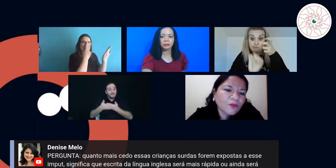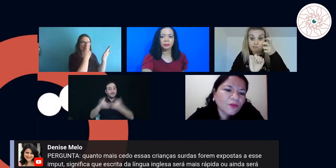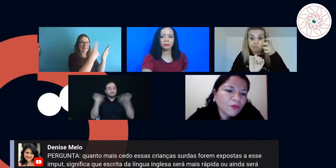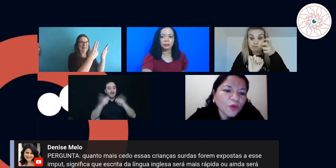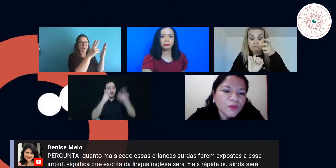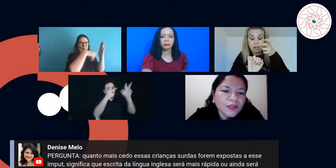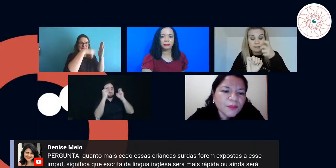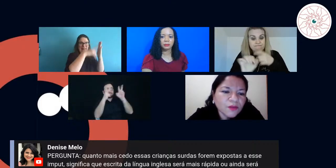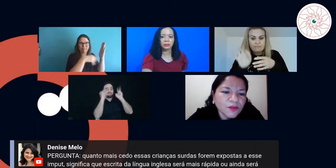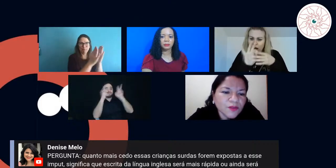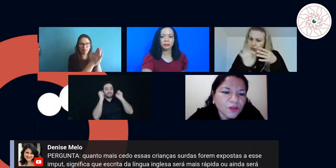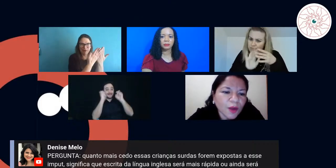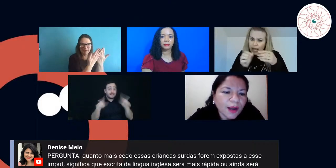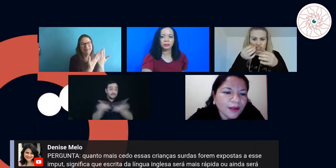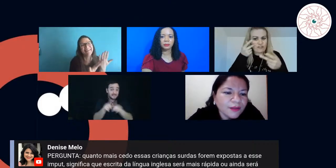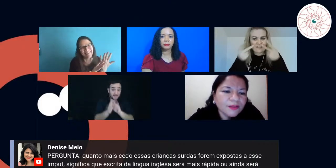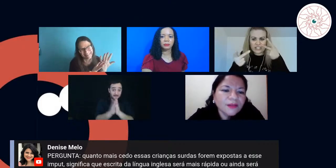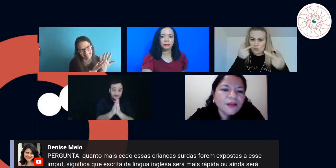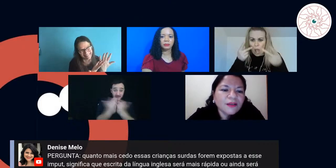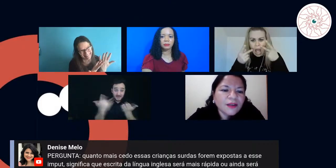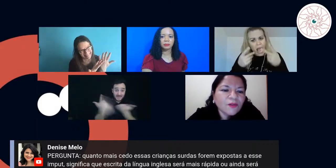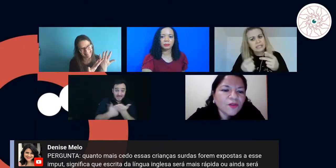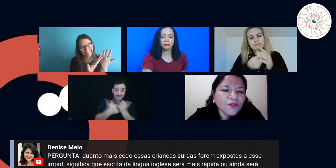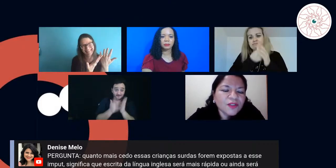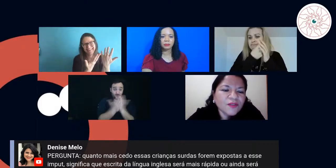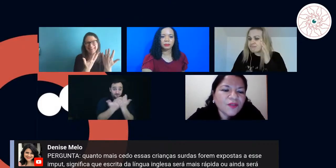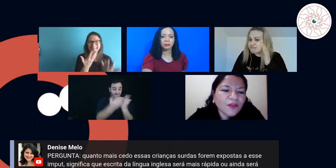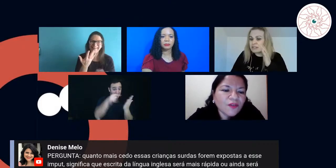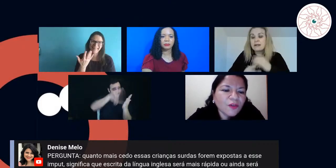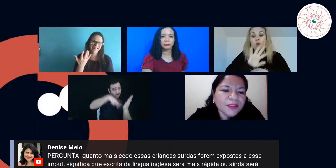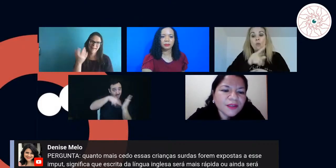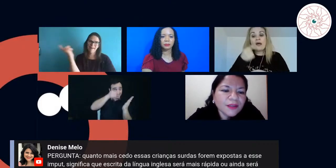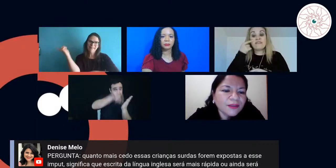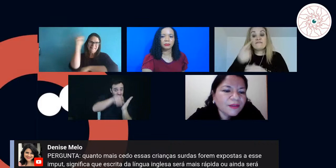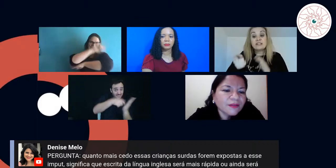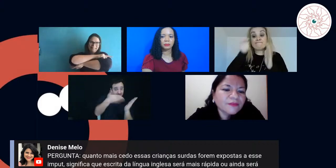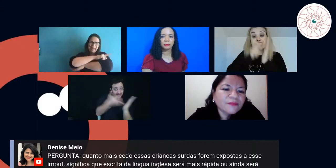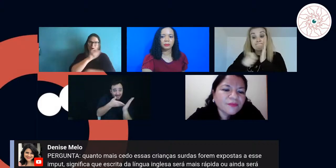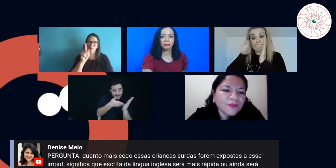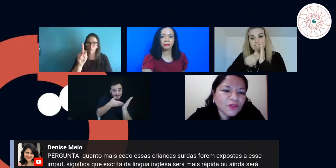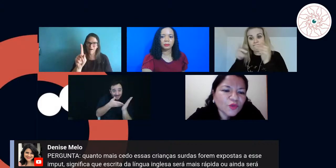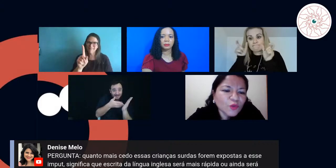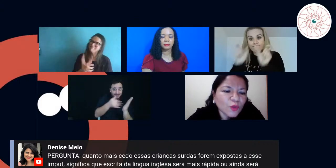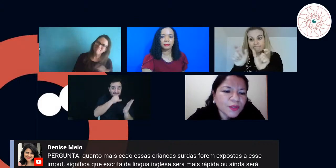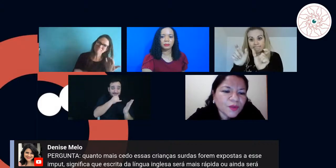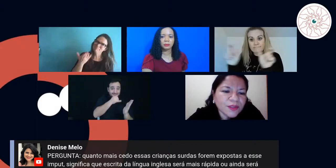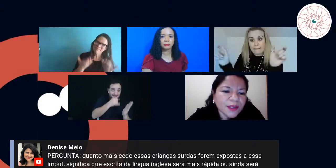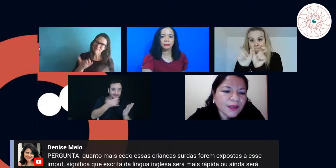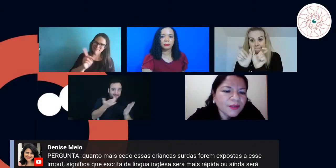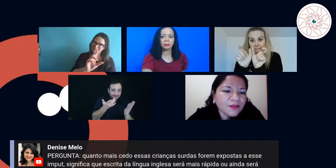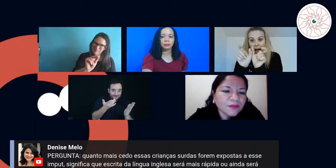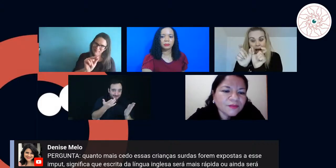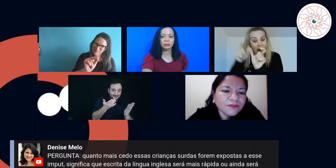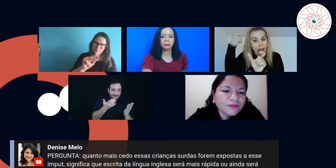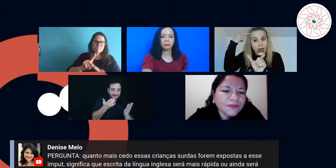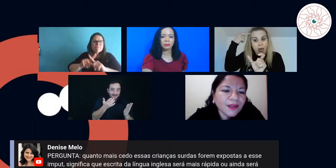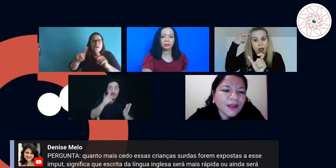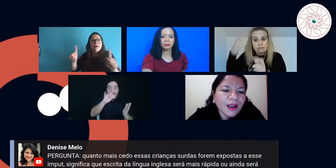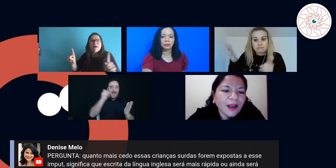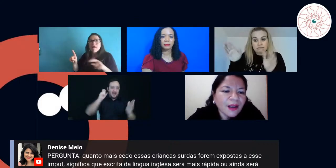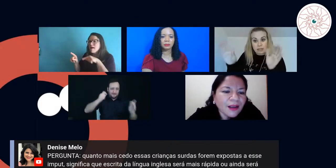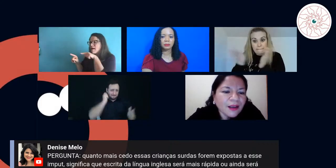todos os seus aspectos visuais, né, quando você vê a forma escrita junto com esse processo,